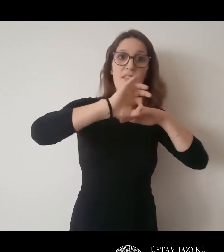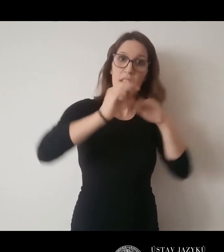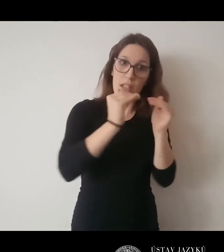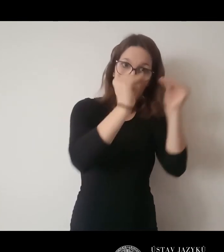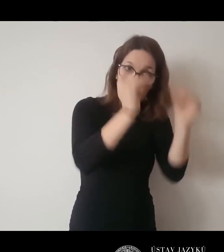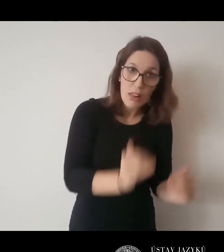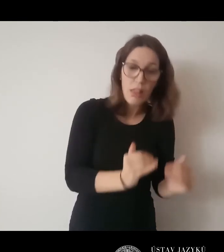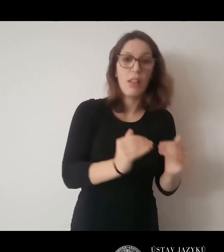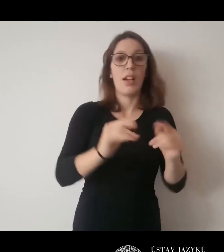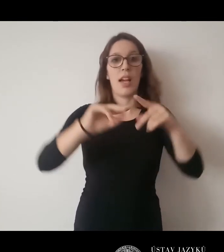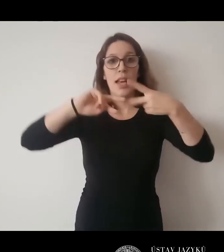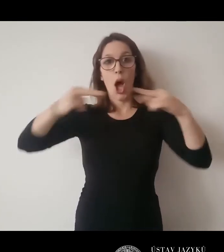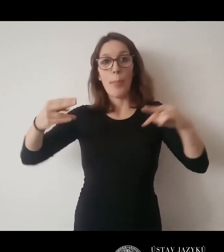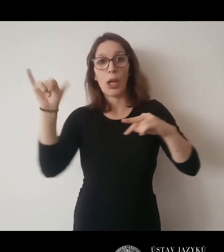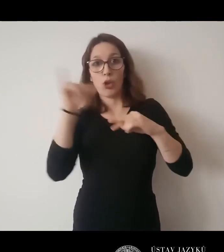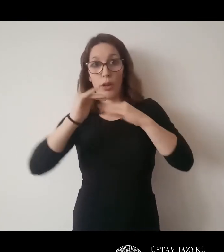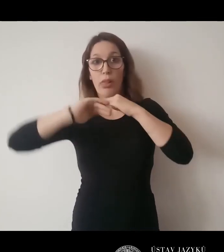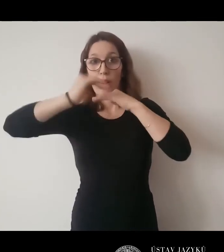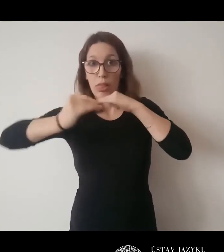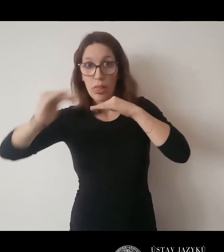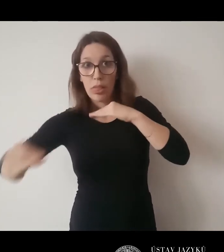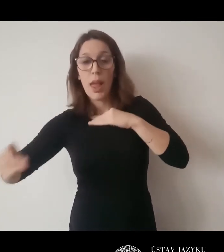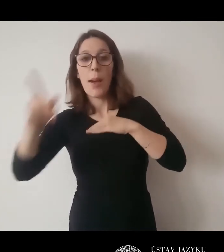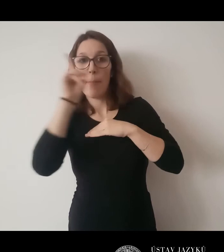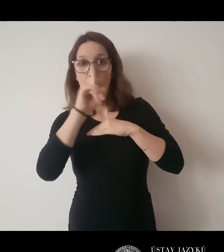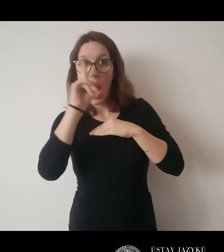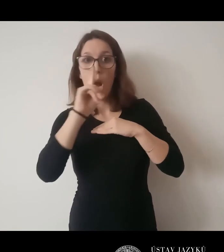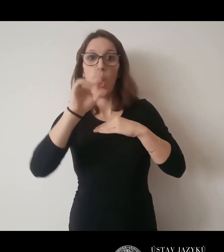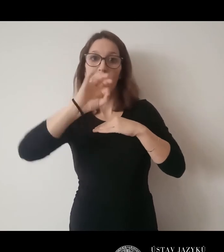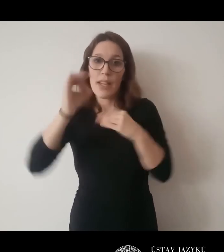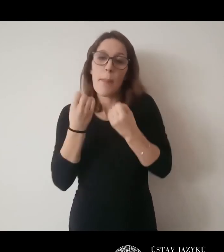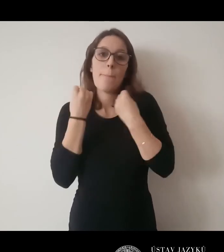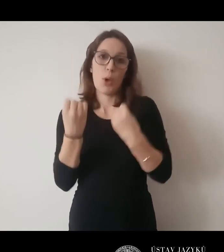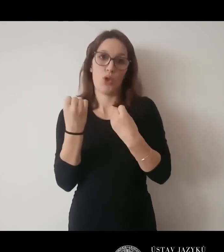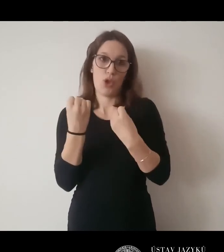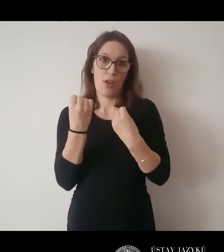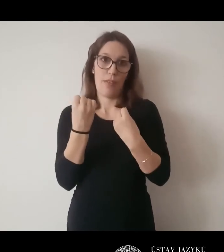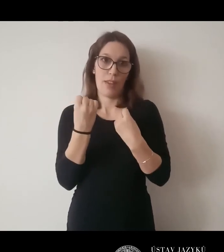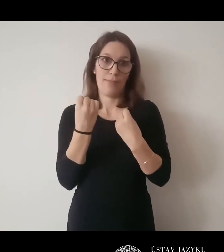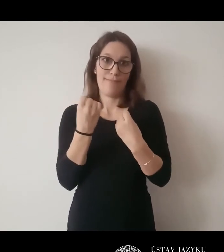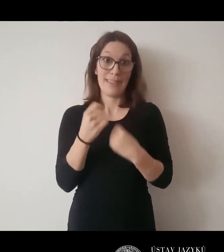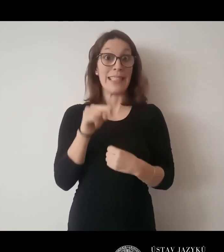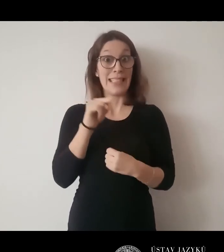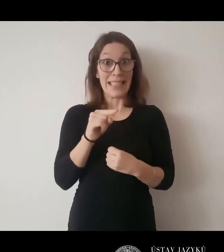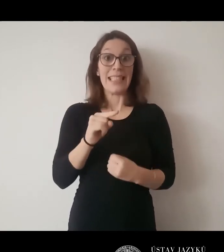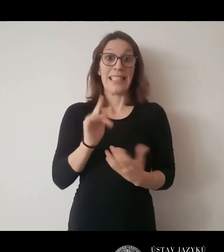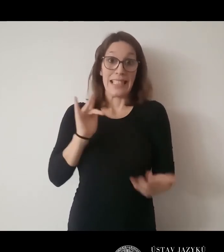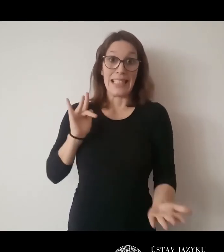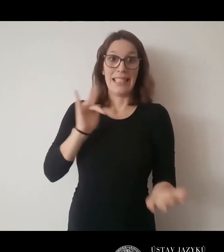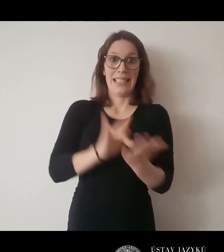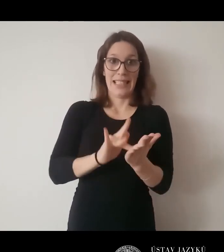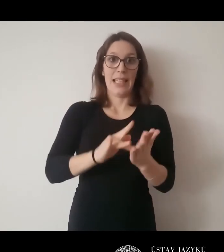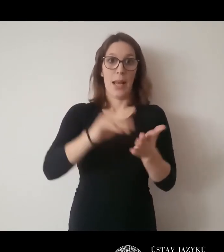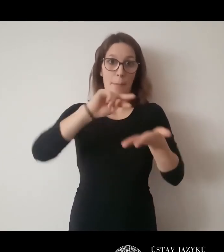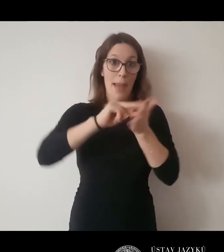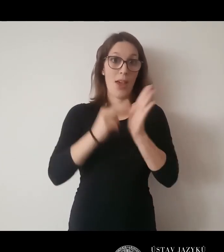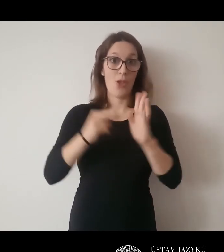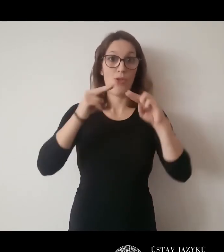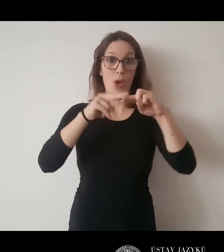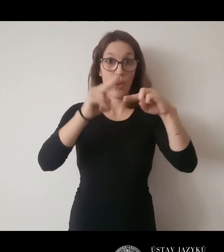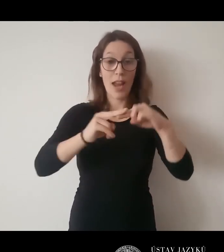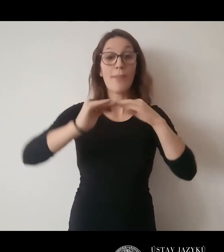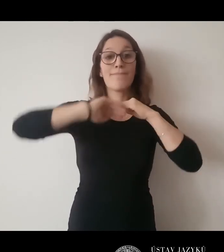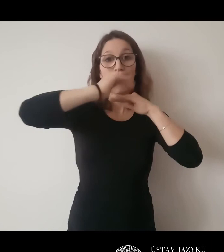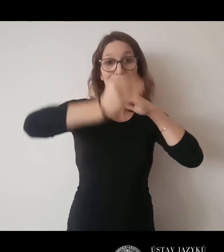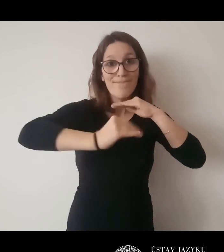určitého frekvenčního pásma, nebo naopak tuto aktivitu posilujeme. A to je přesně cílem EEG